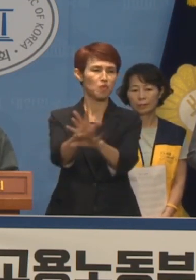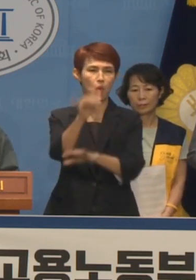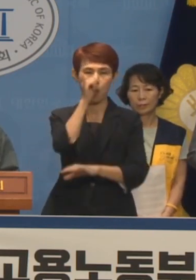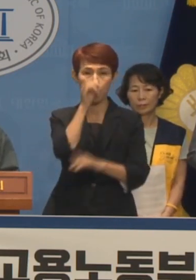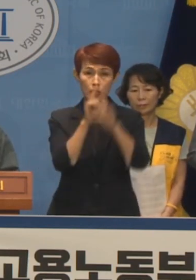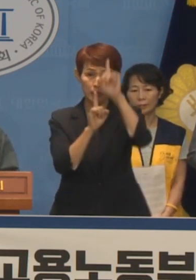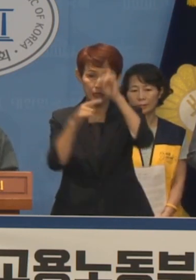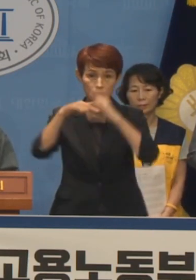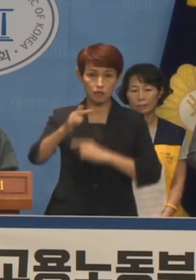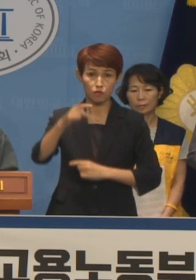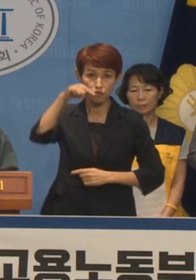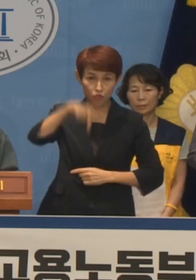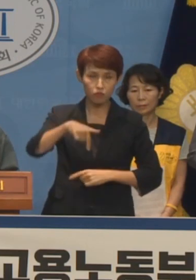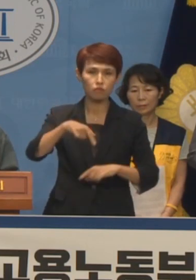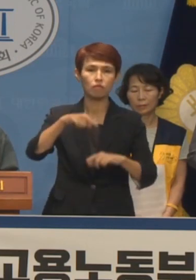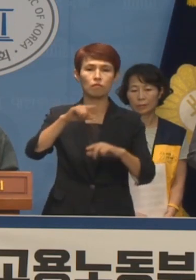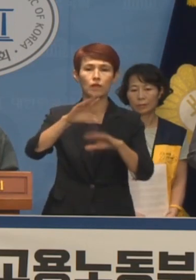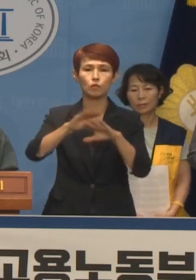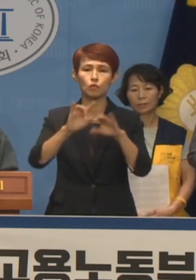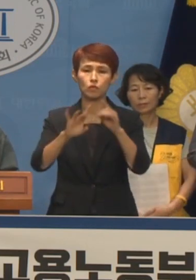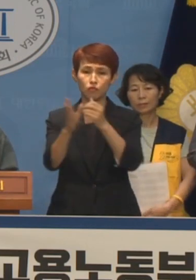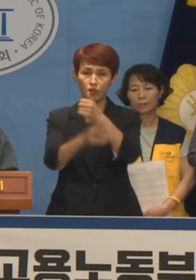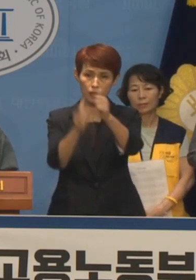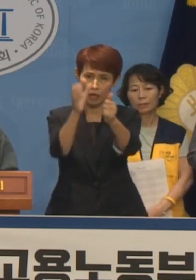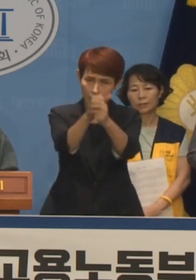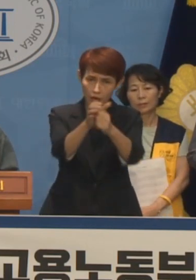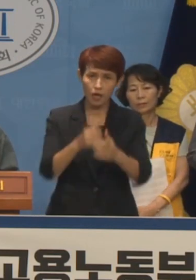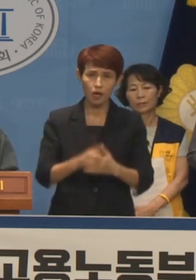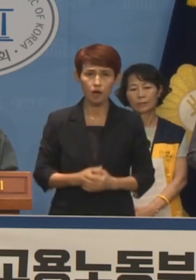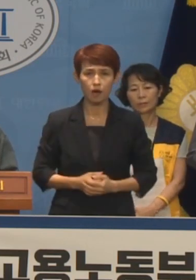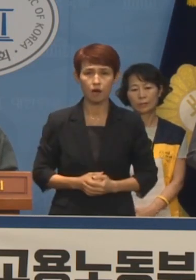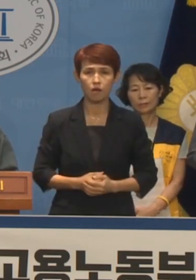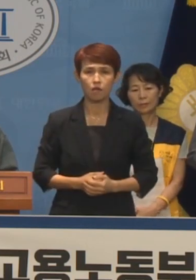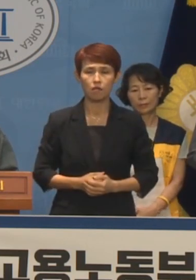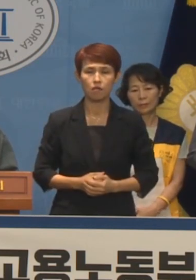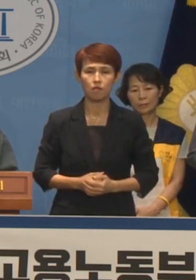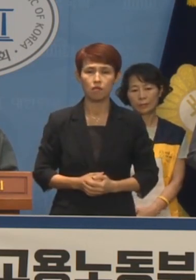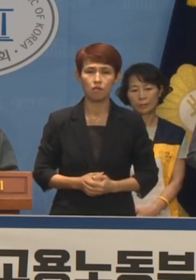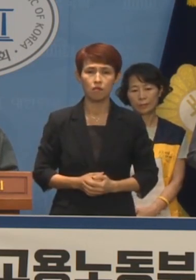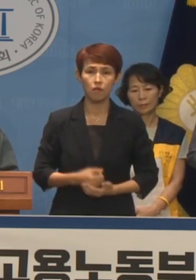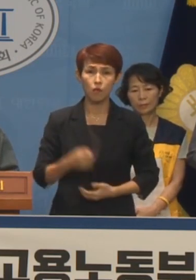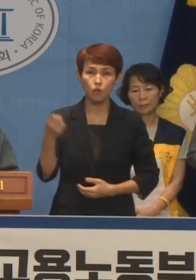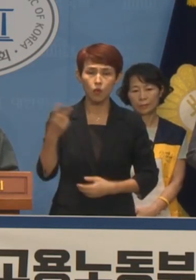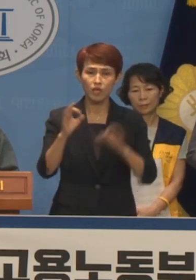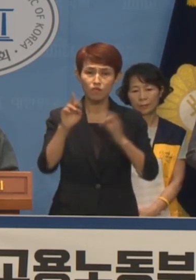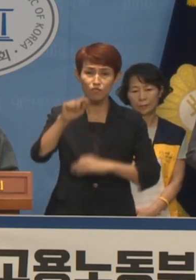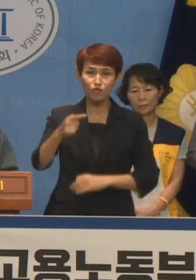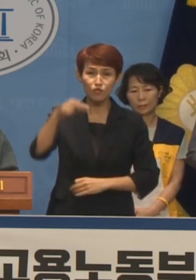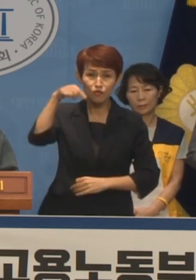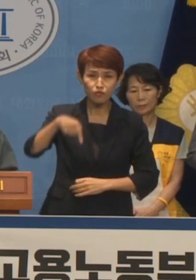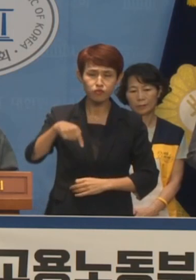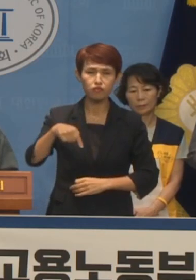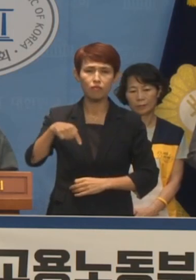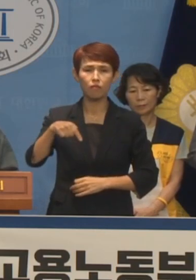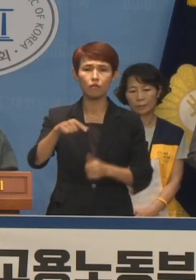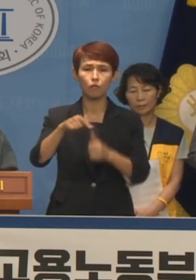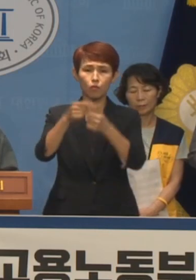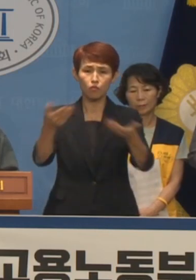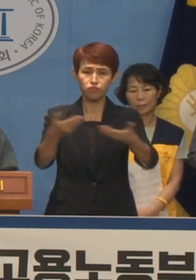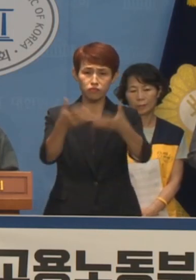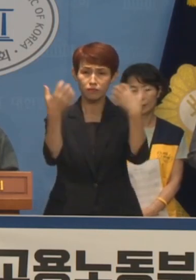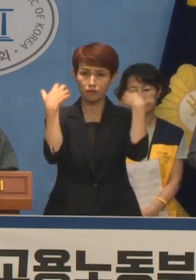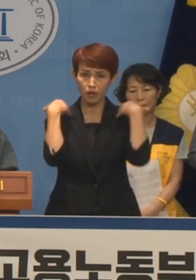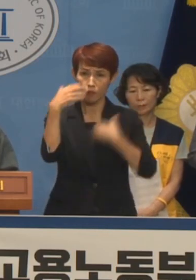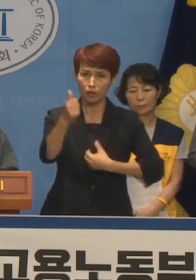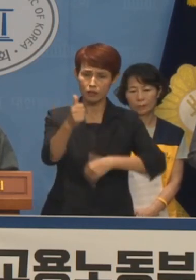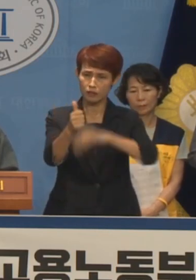이진숙을 방송통신위원회 위원장으로 임명, 그리고 지난달 31일에는 김문수 경제사회노동위원회 위원장을